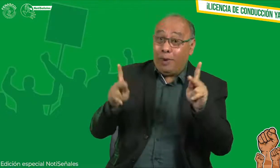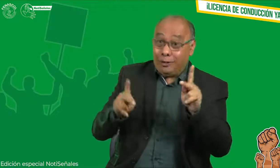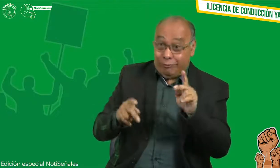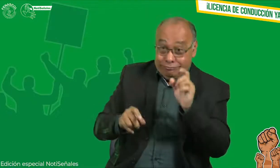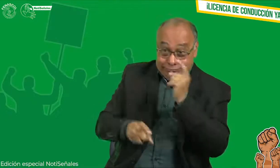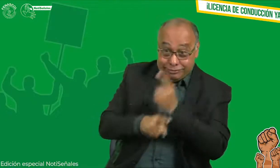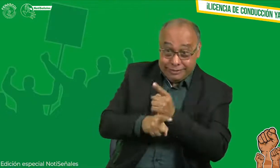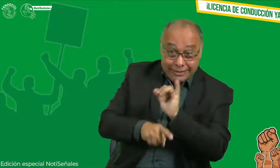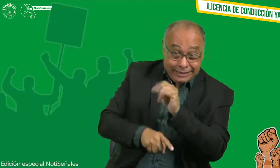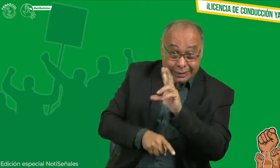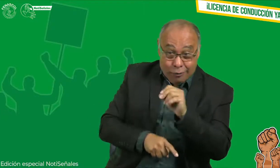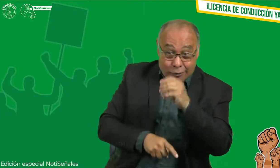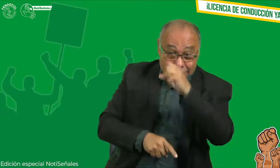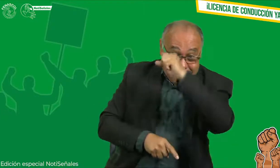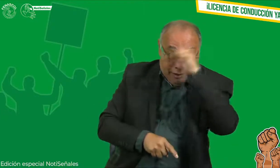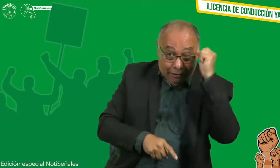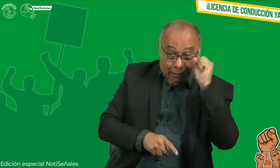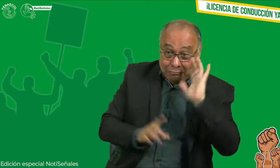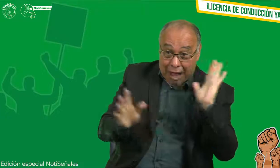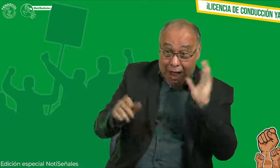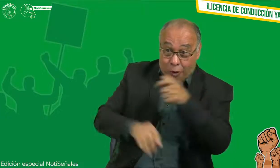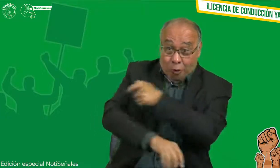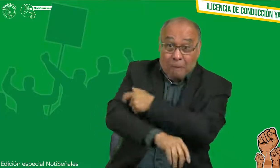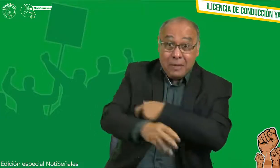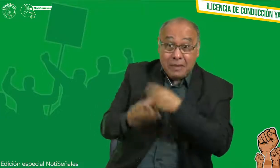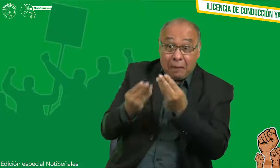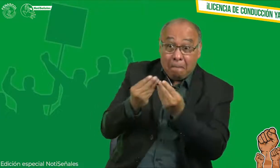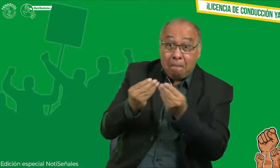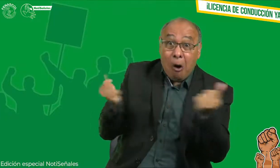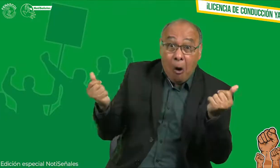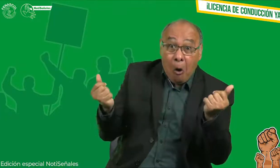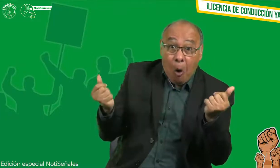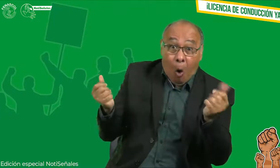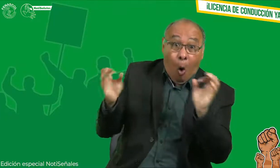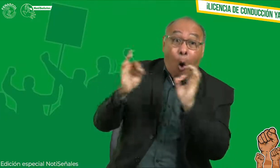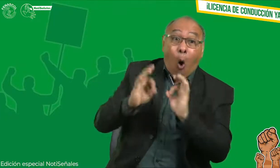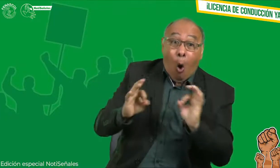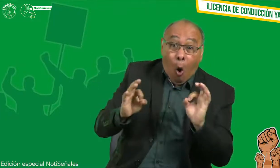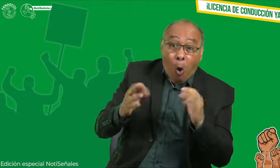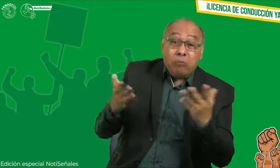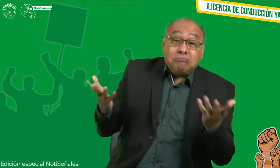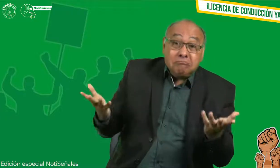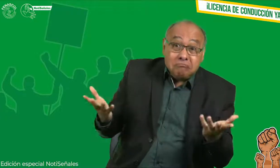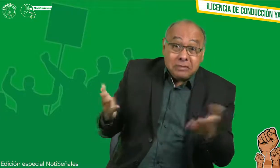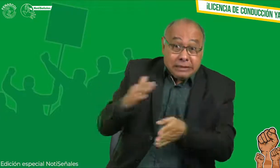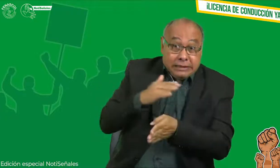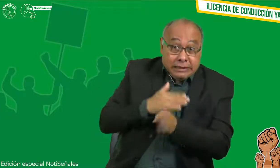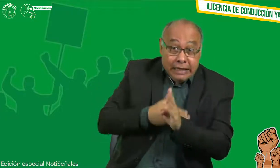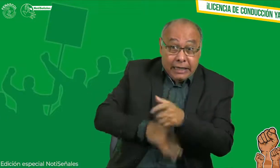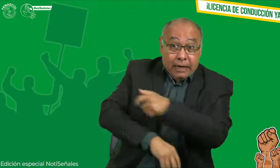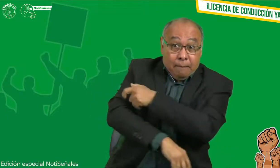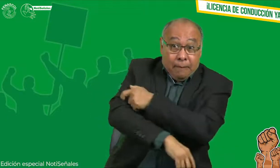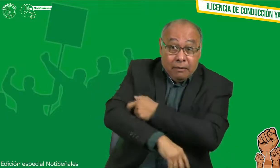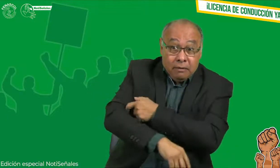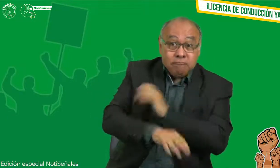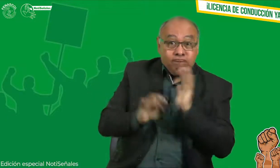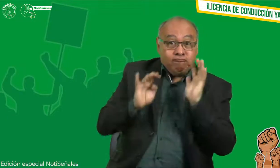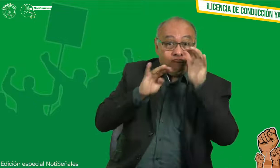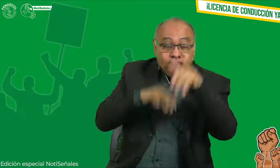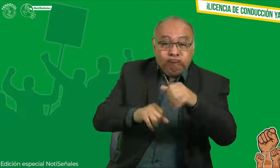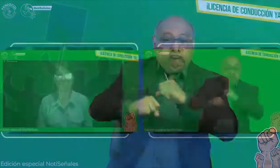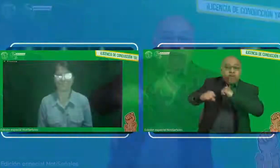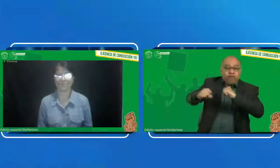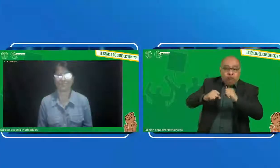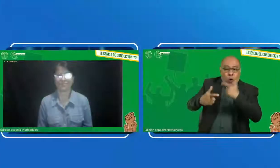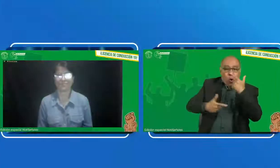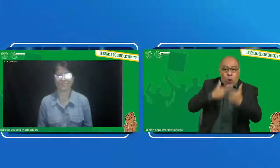de transporte particular. Aún nos falta el transporte público, ¿verdad, Sandra? No se va a acabar con